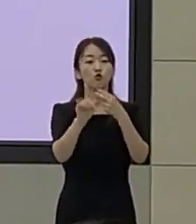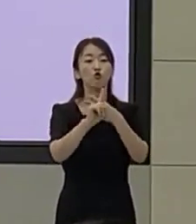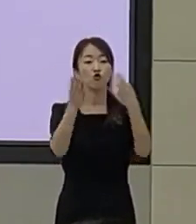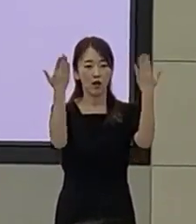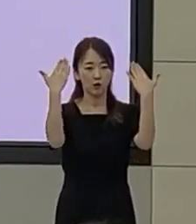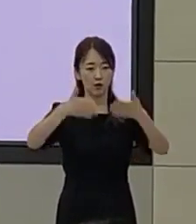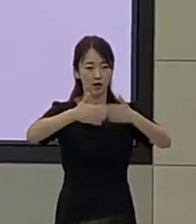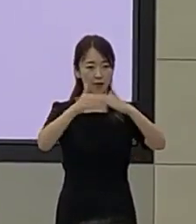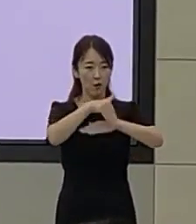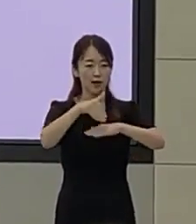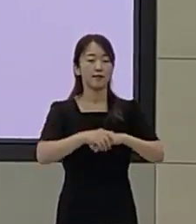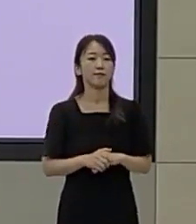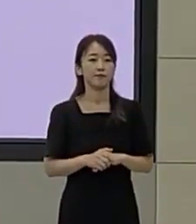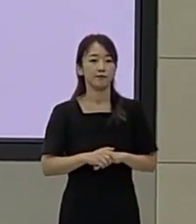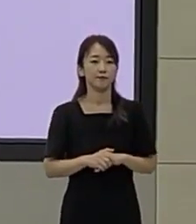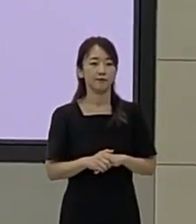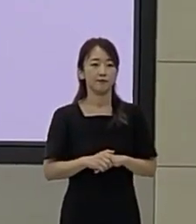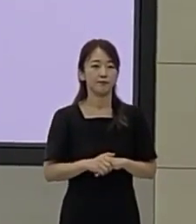공립대한중학교를 설립하겠습니다.